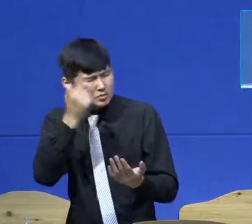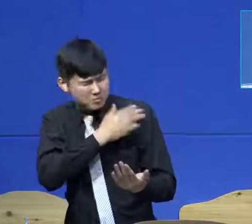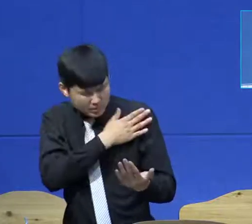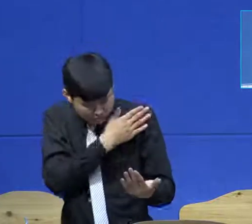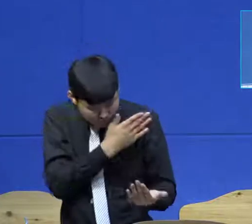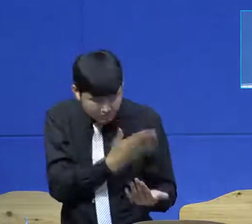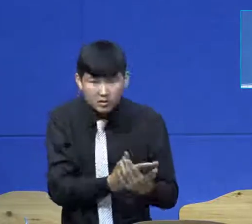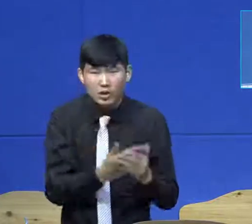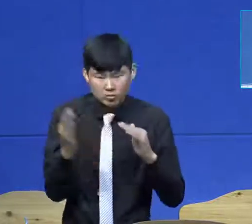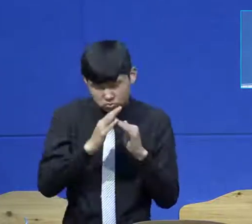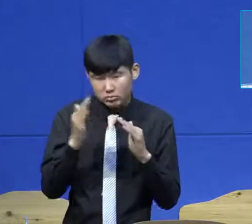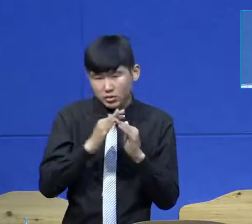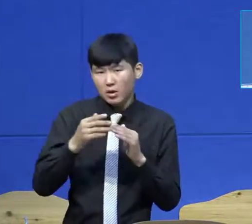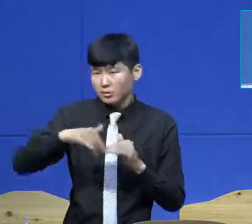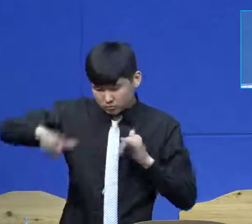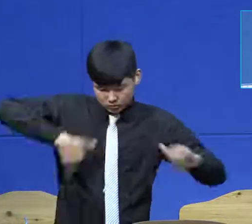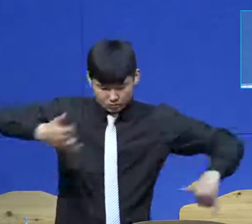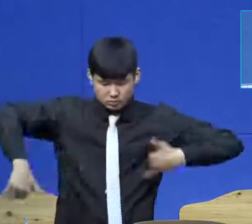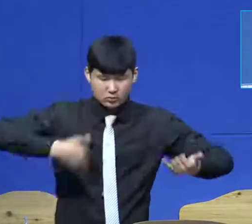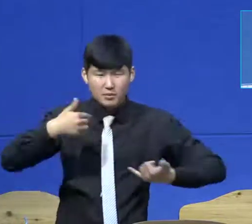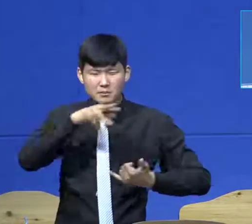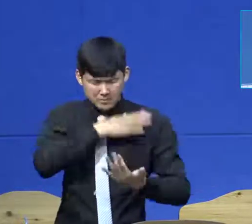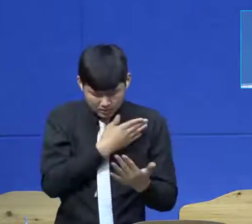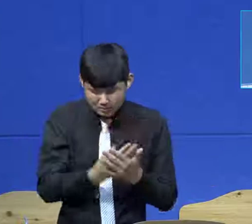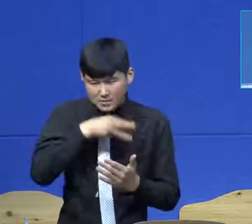гэж тасралтгүй холбоо барьсаар байгаа.